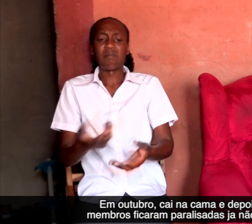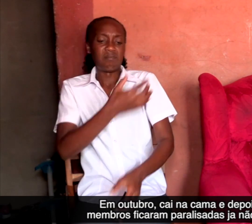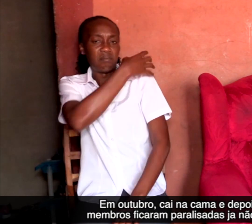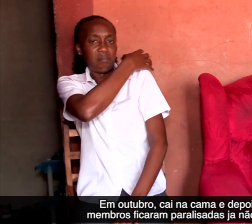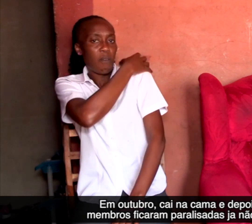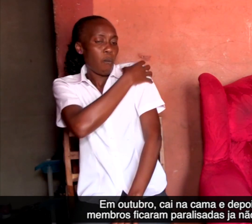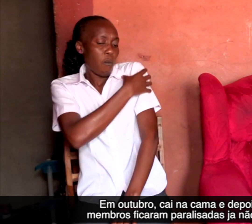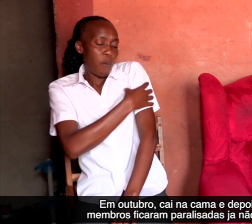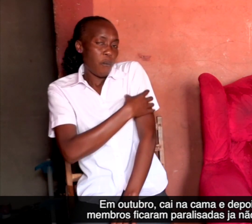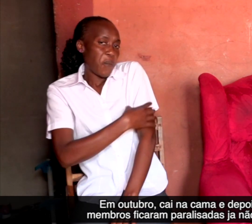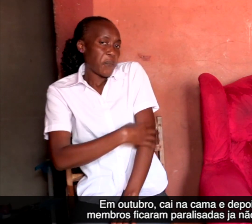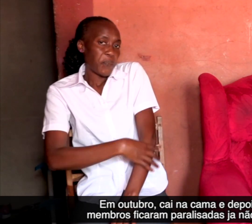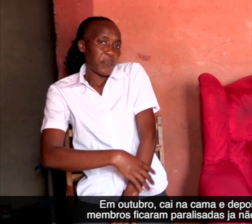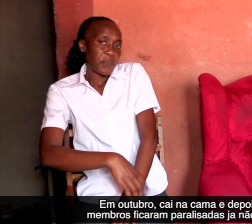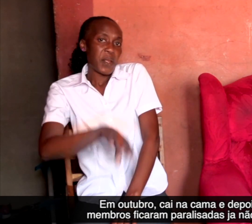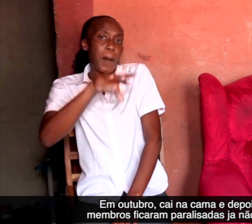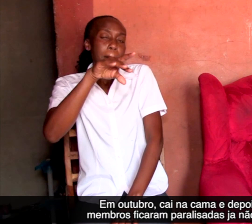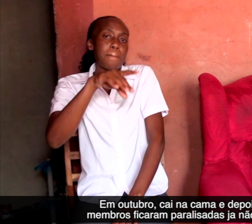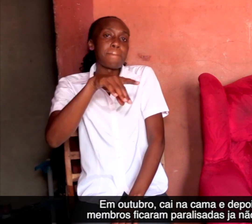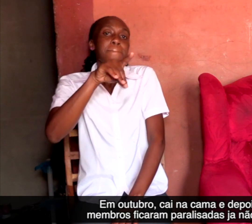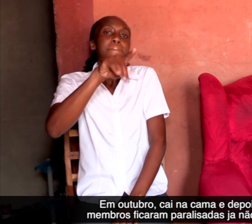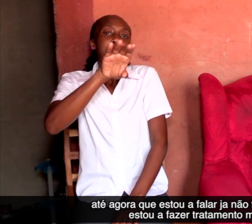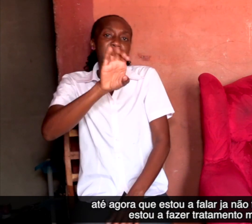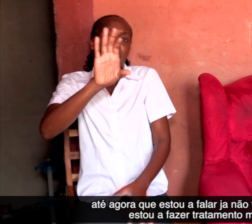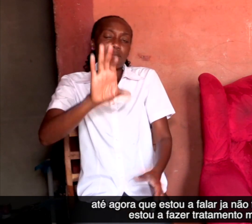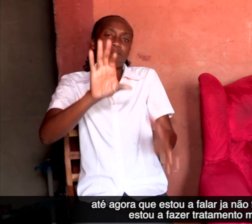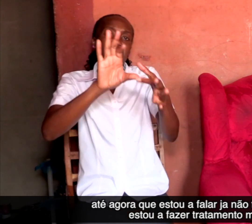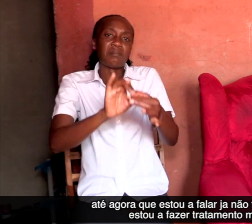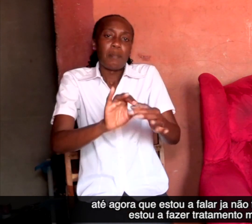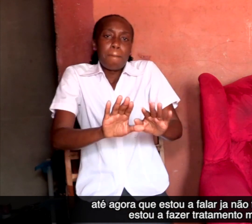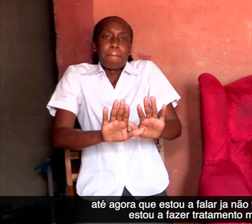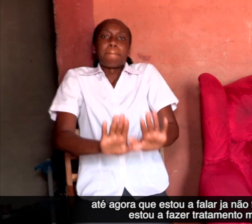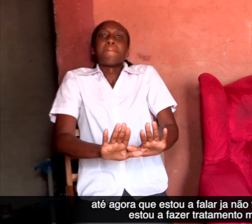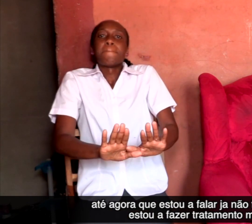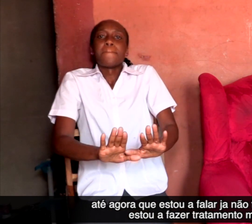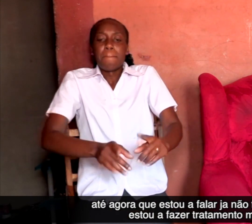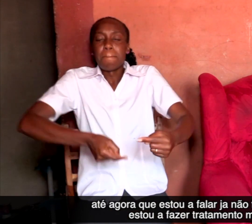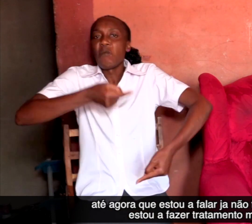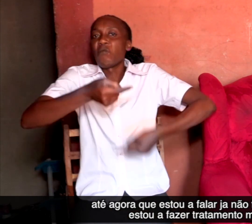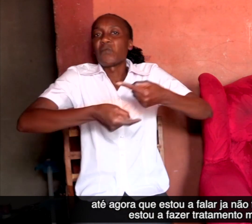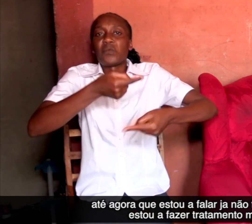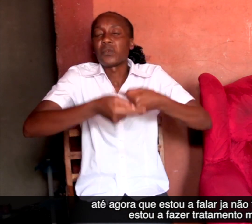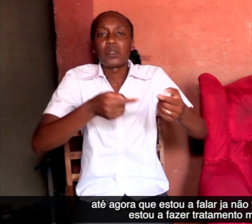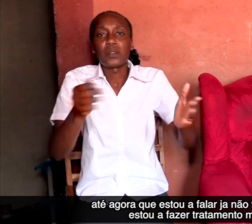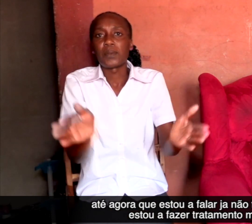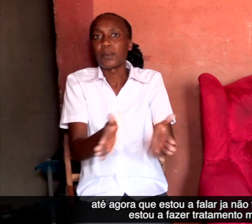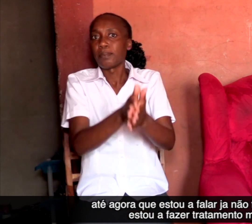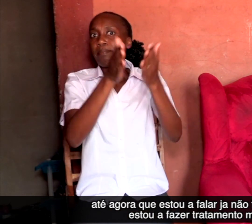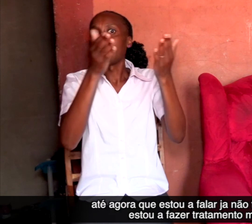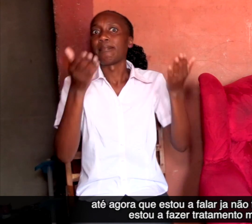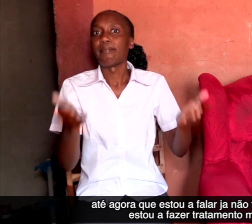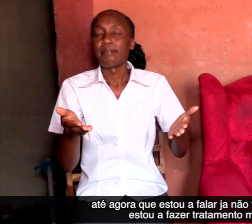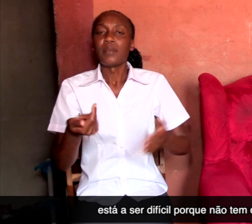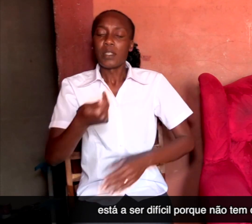membros pararam. Já não funcionam. Até agora que estou falando, não funcionam. Estou a fazer